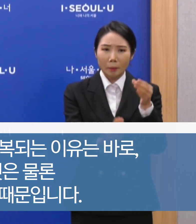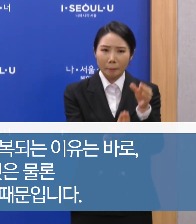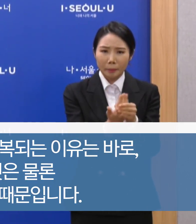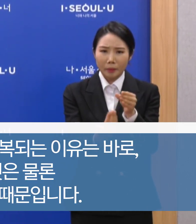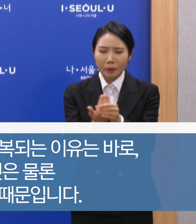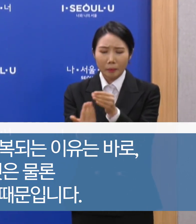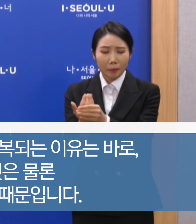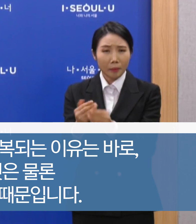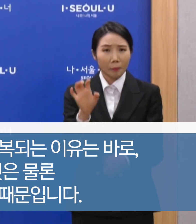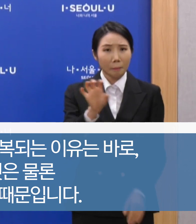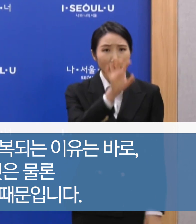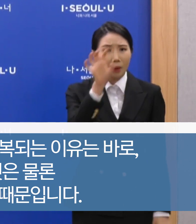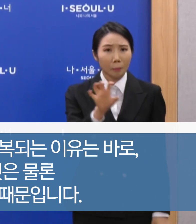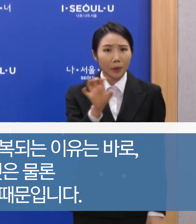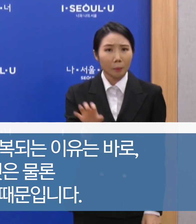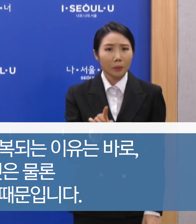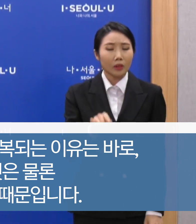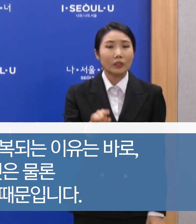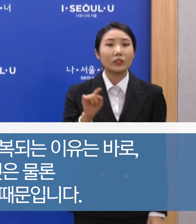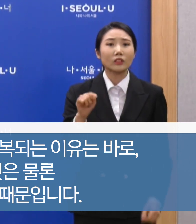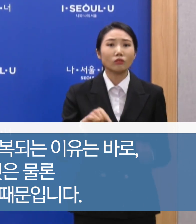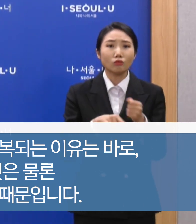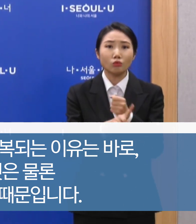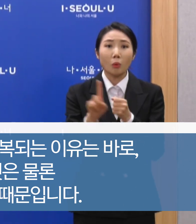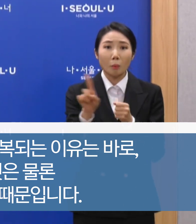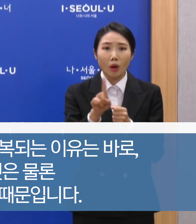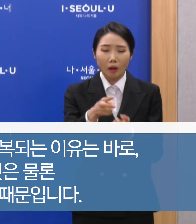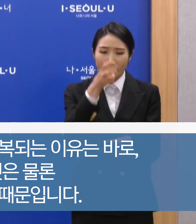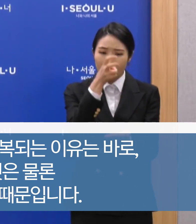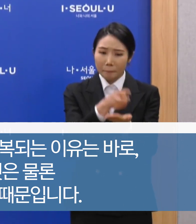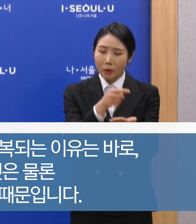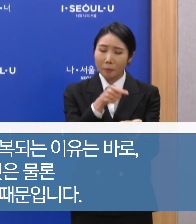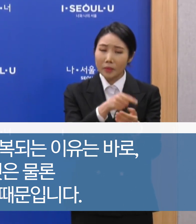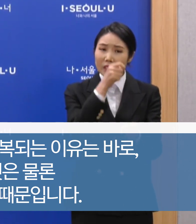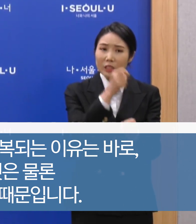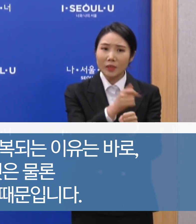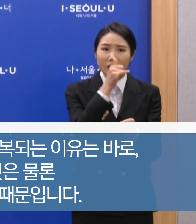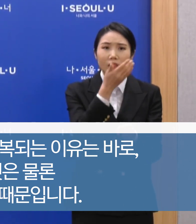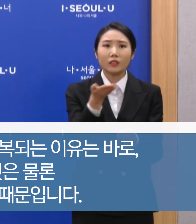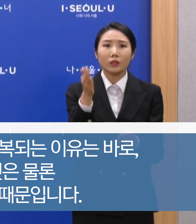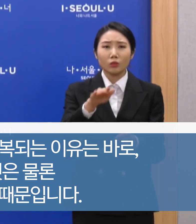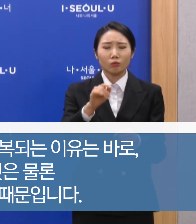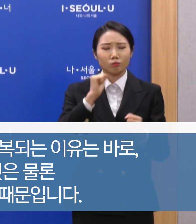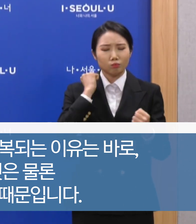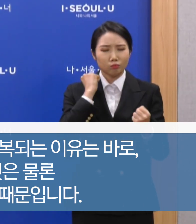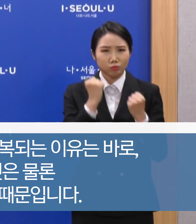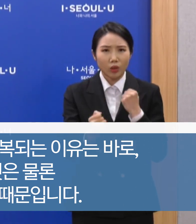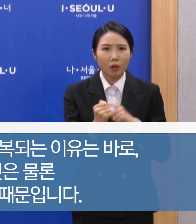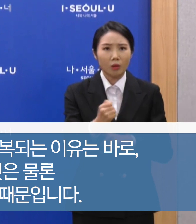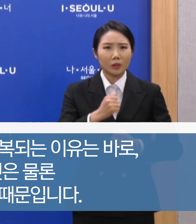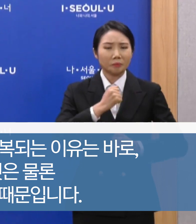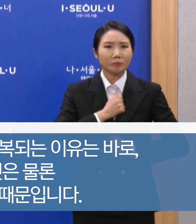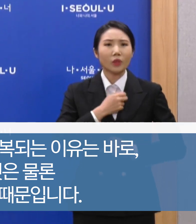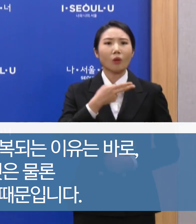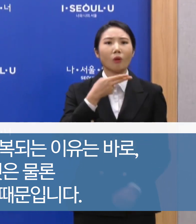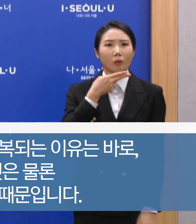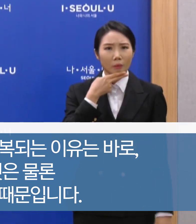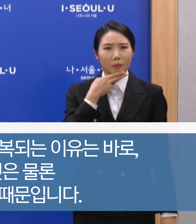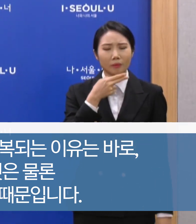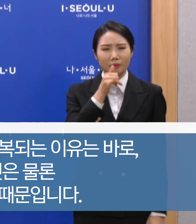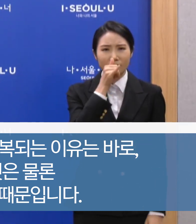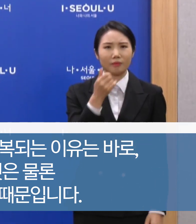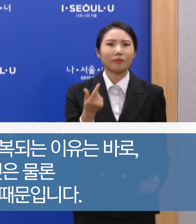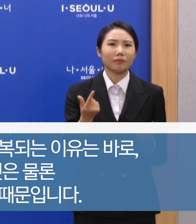이유는 바로 있는 법률도 제대로 준수하지 않는 것은 물론 고질적인 관행을 그대로 답습해